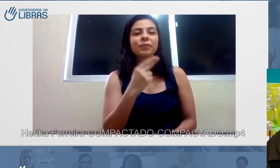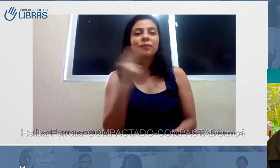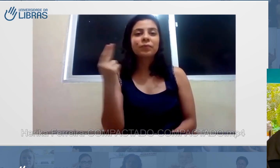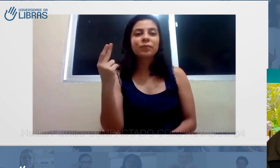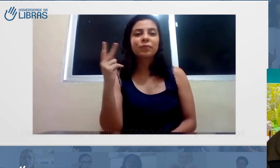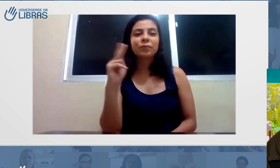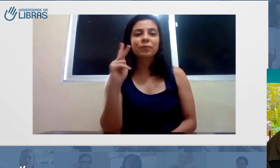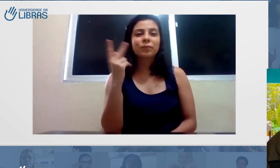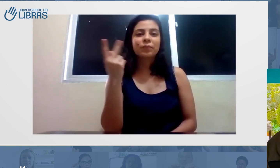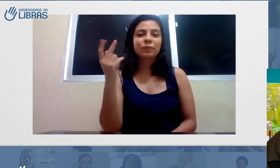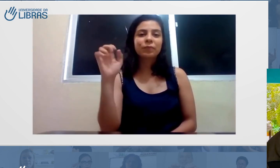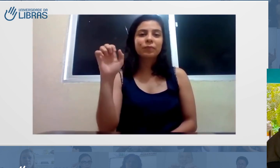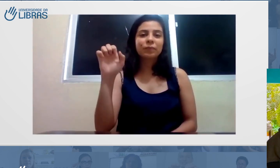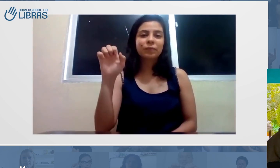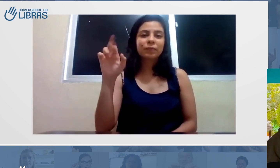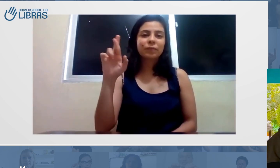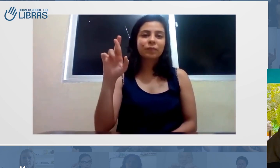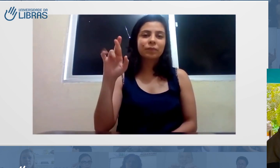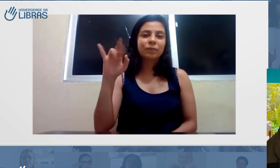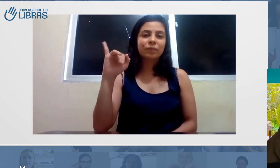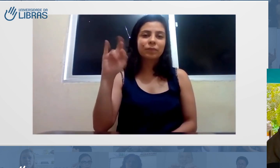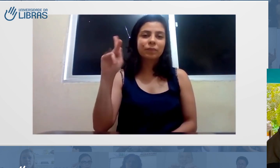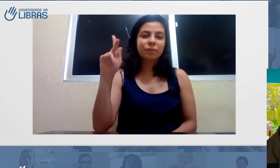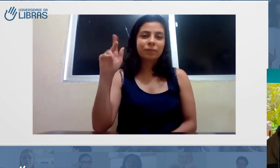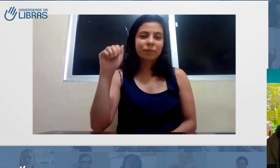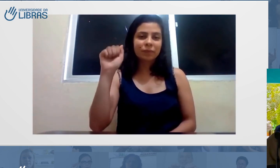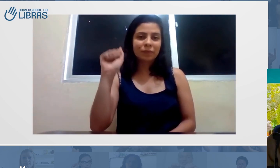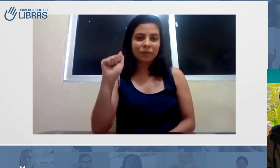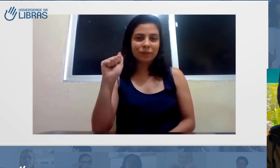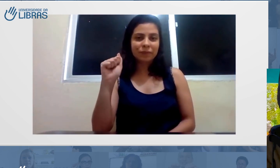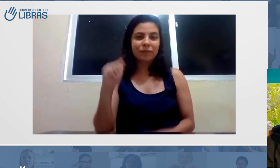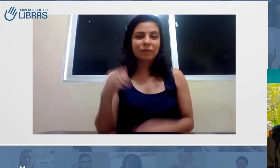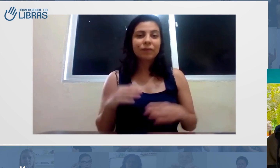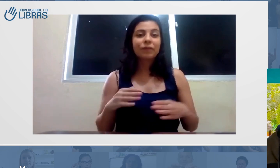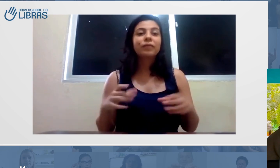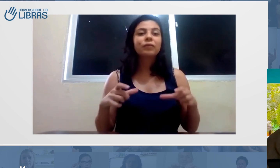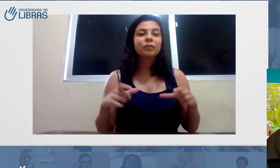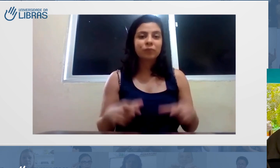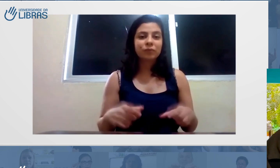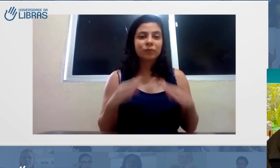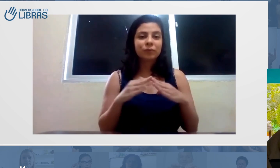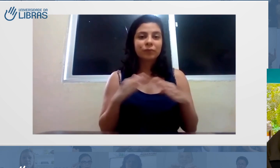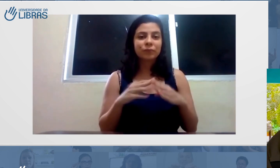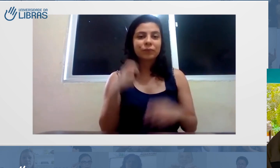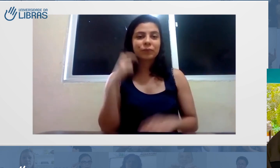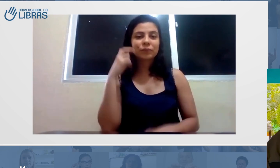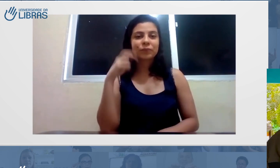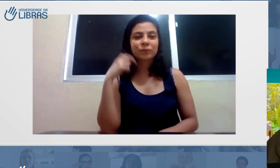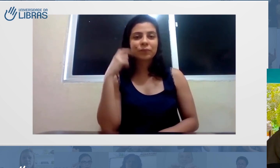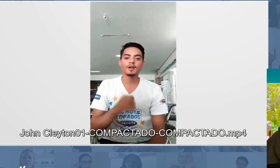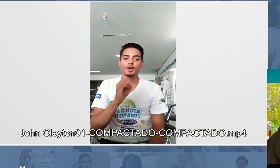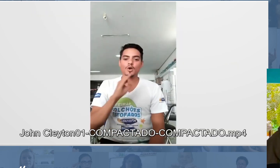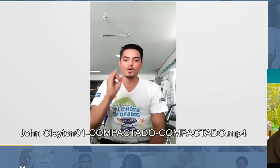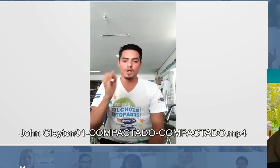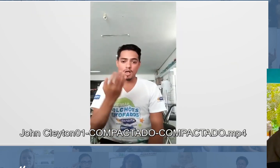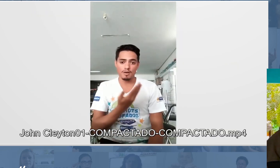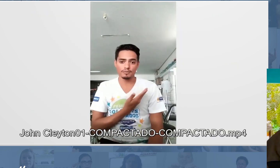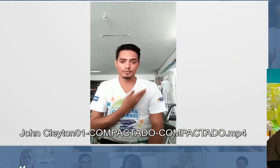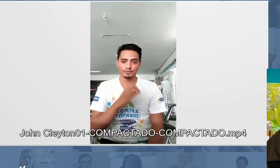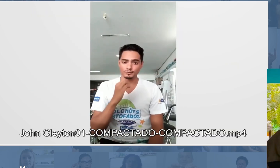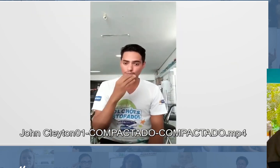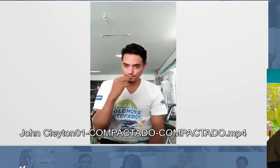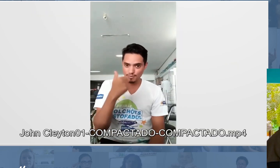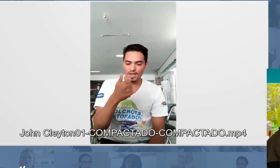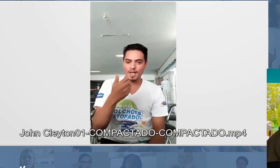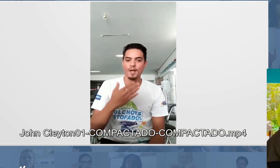inclusive, fez o método no período que ela estava com vários desafios de saúde, vários desafios emocionais também. Aqui